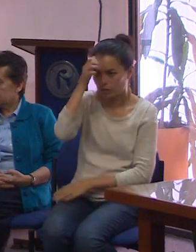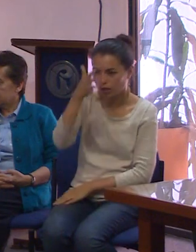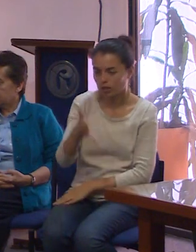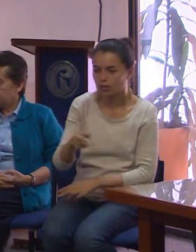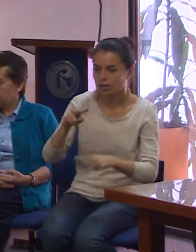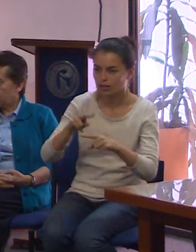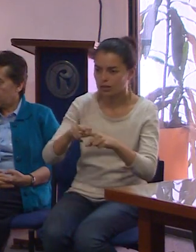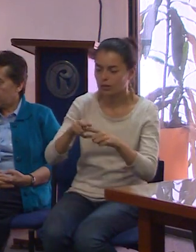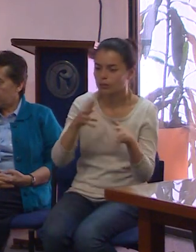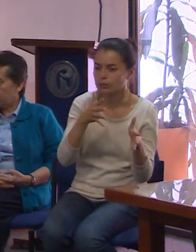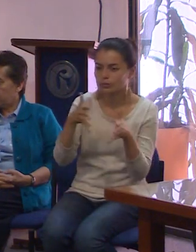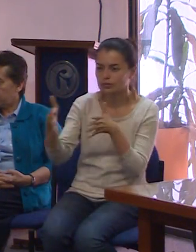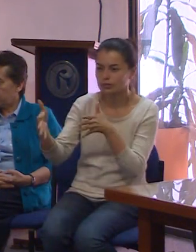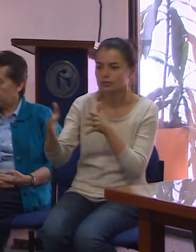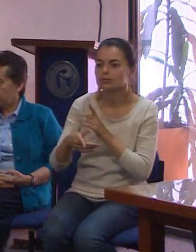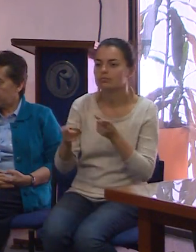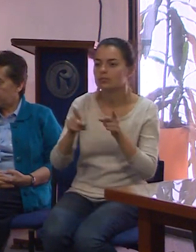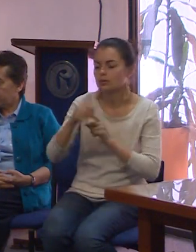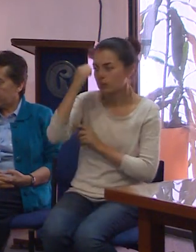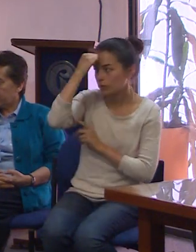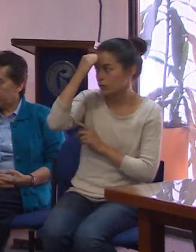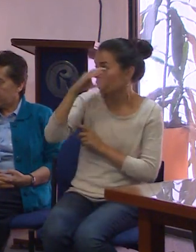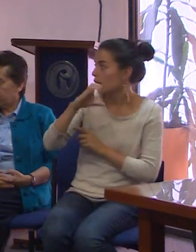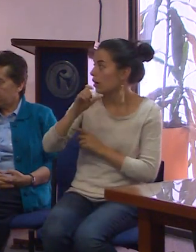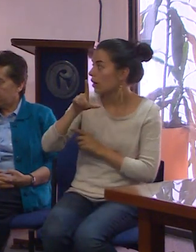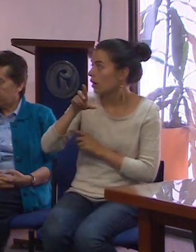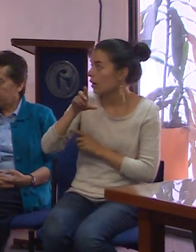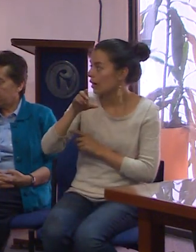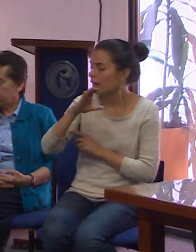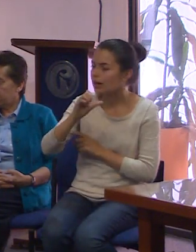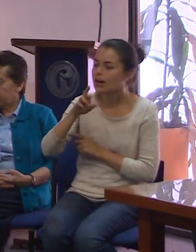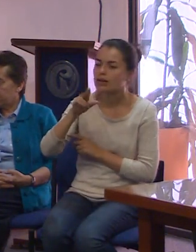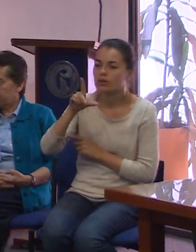educativos, con el profe Carlos Julio Vargas.